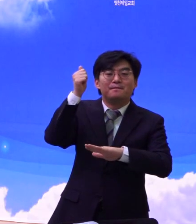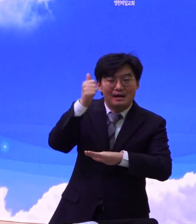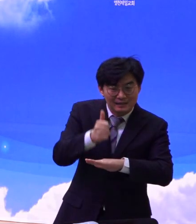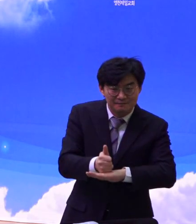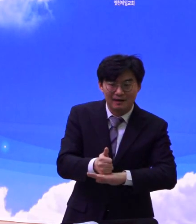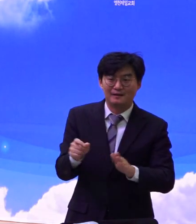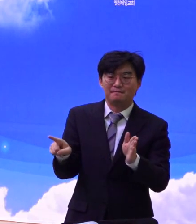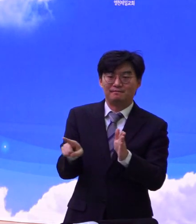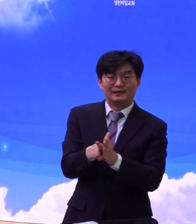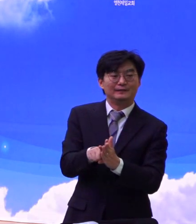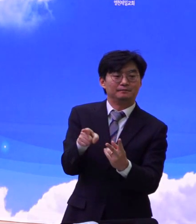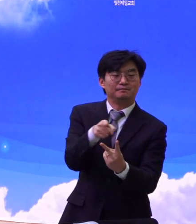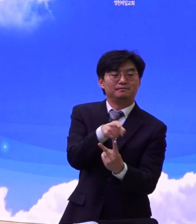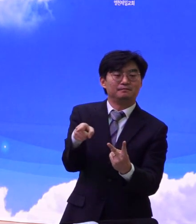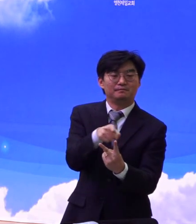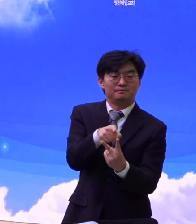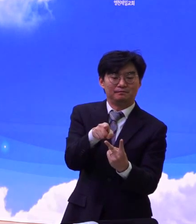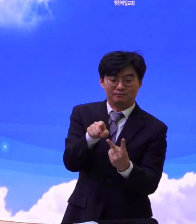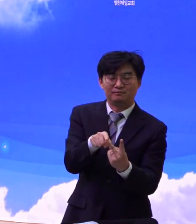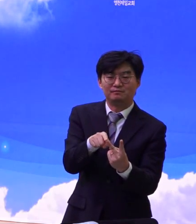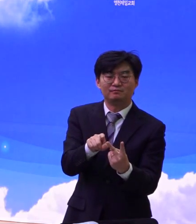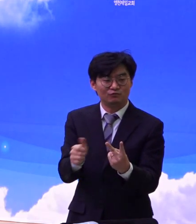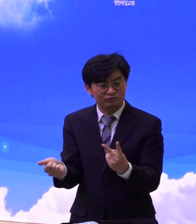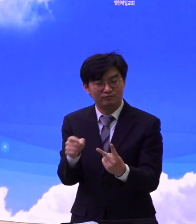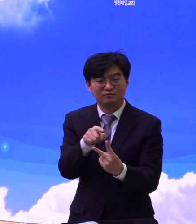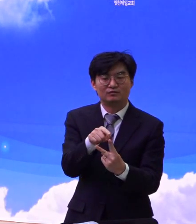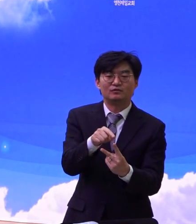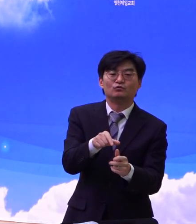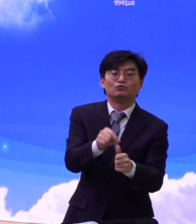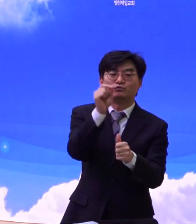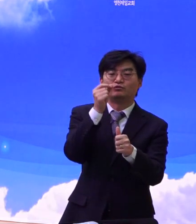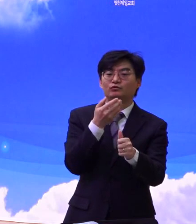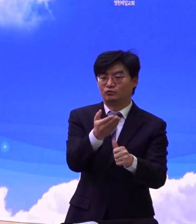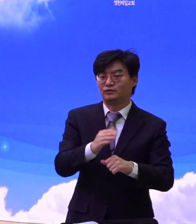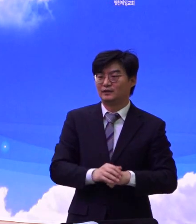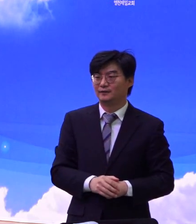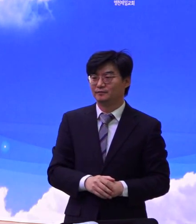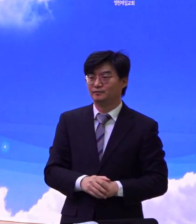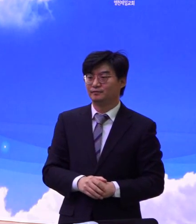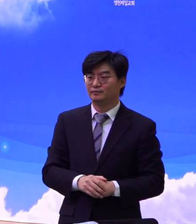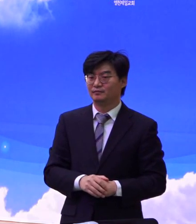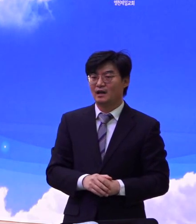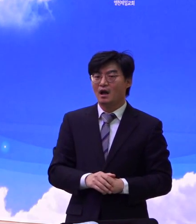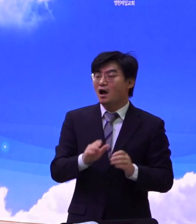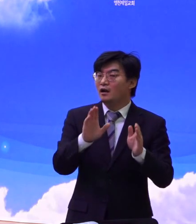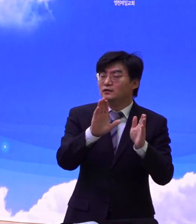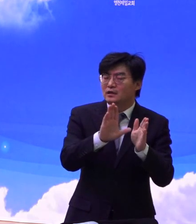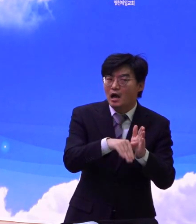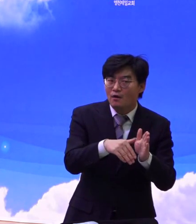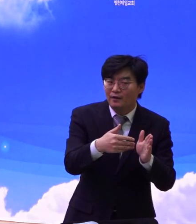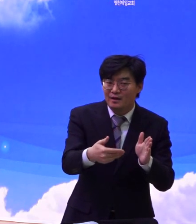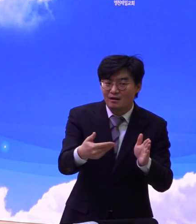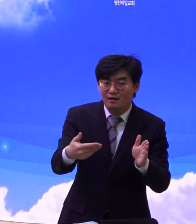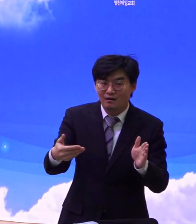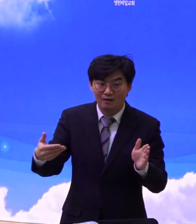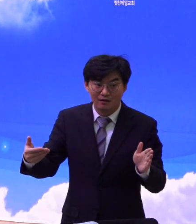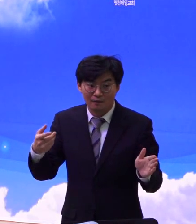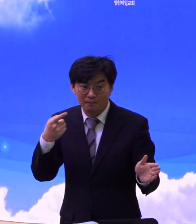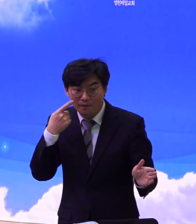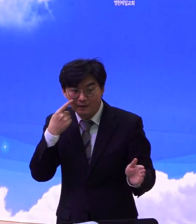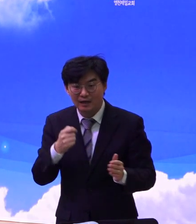모세가 만든 놋뱀이었을 겁니다. 그리고 세월이 흐르면서 언젠가부터는 예루살렘 성전에